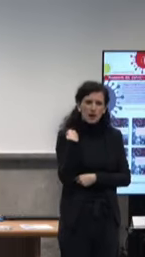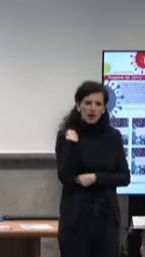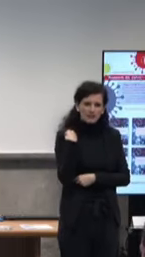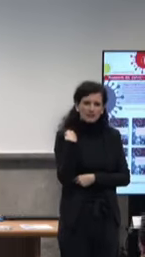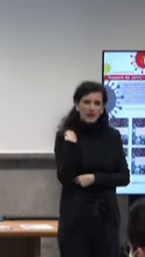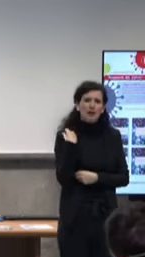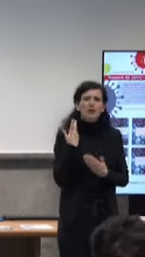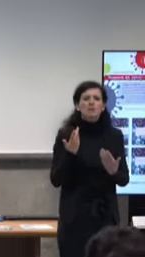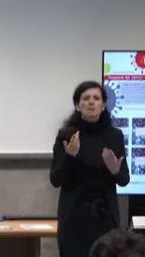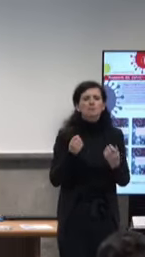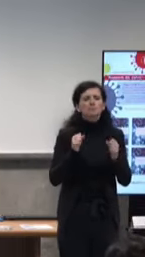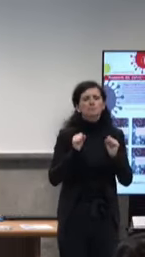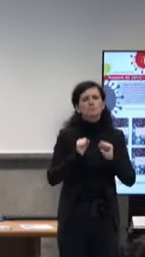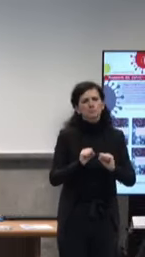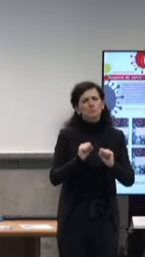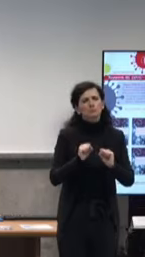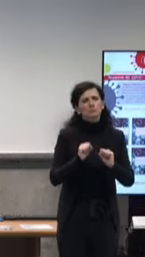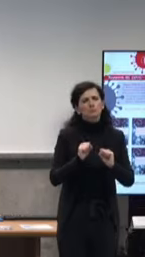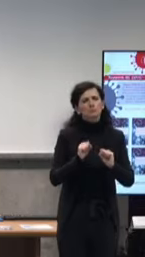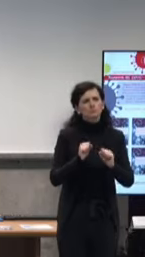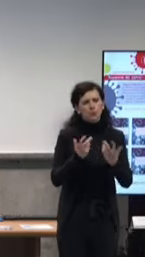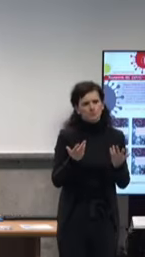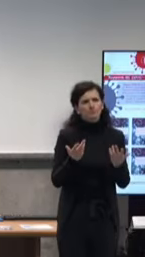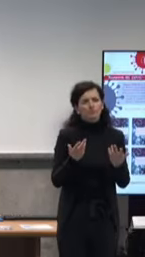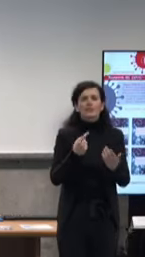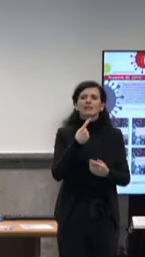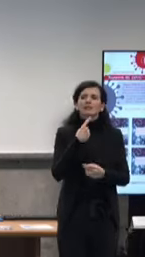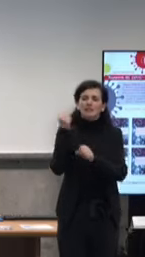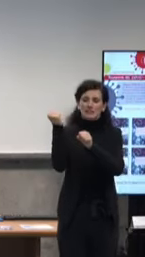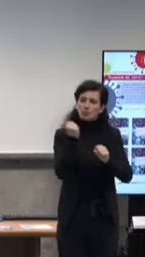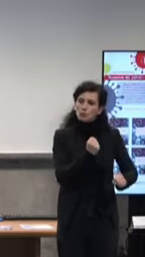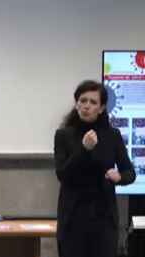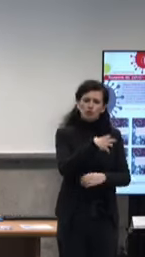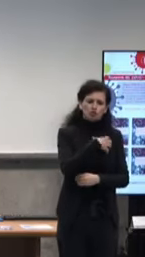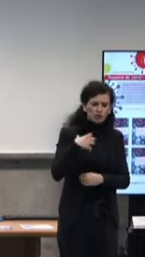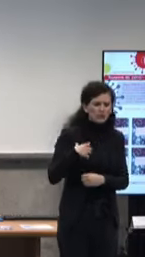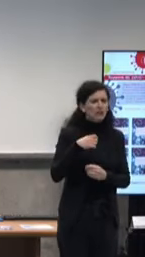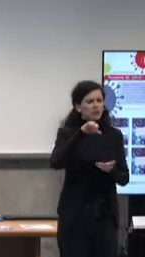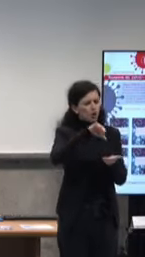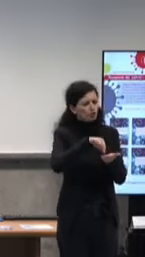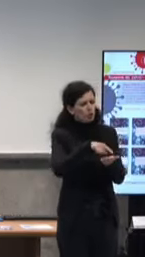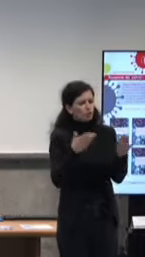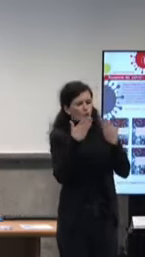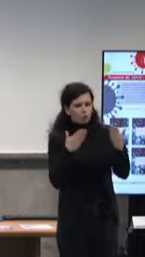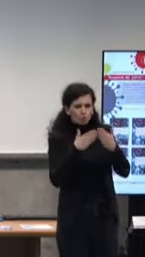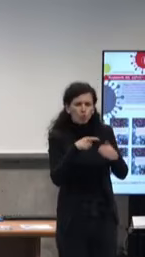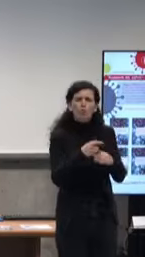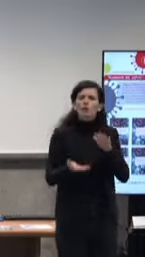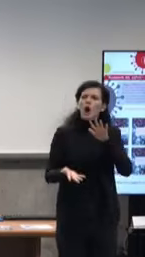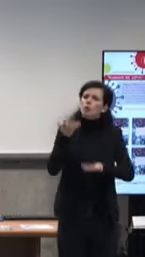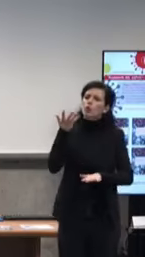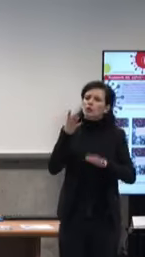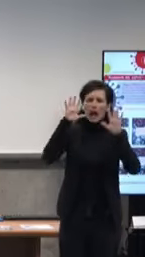diplomatica o gentile io credo che sia importante che istituzioni scientifiche centri studi autorità